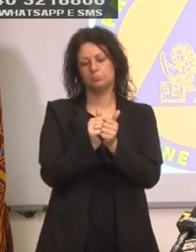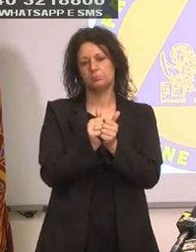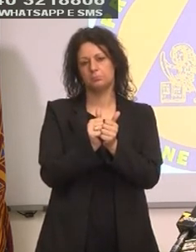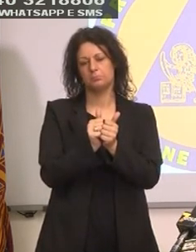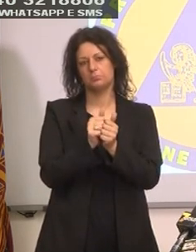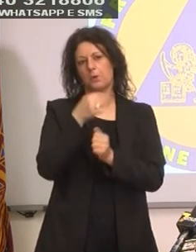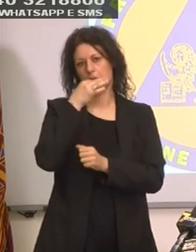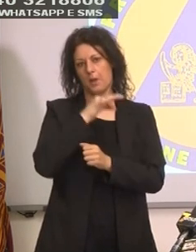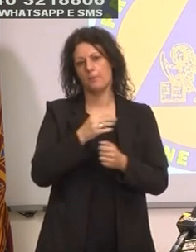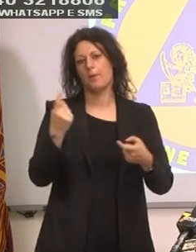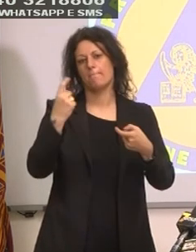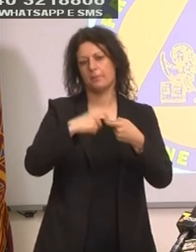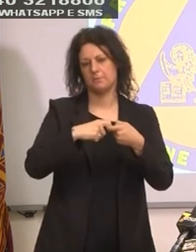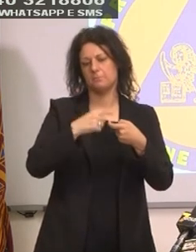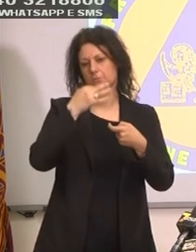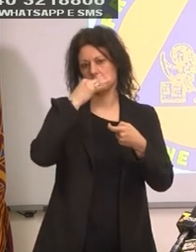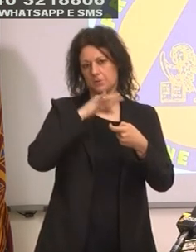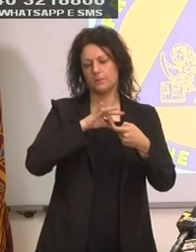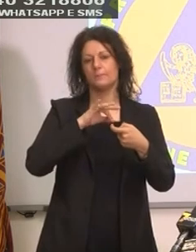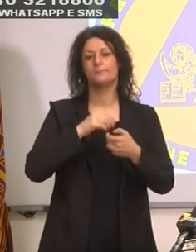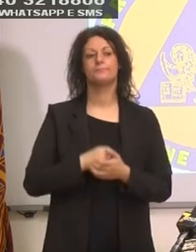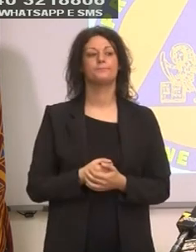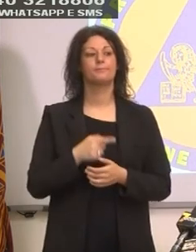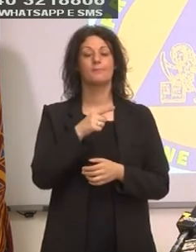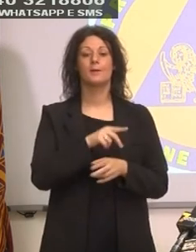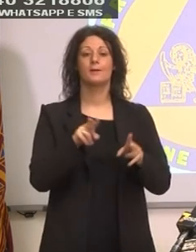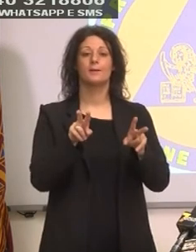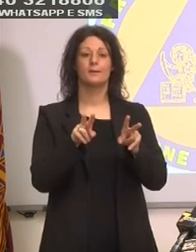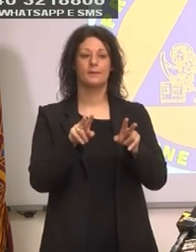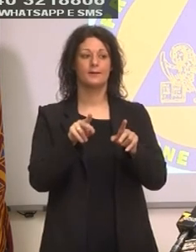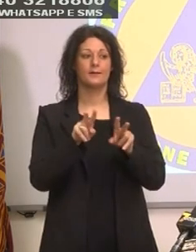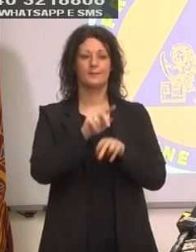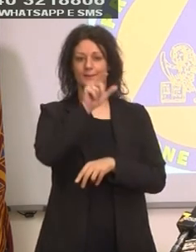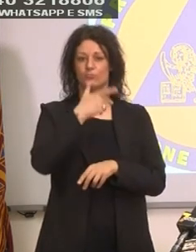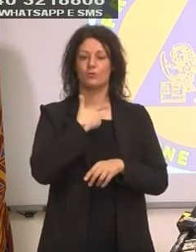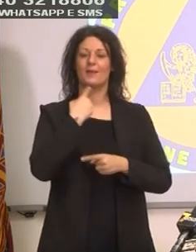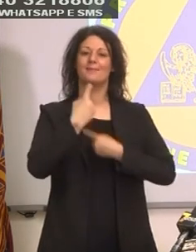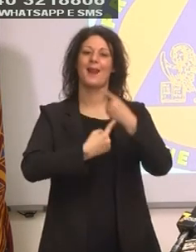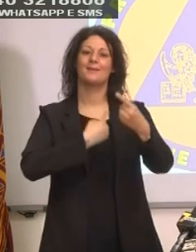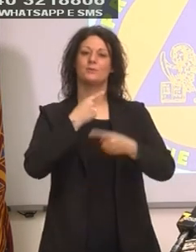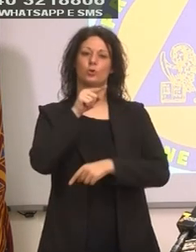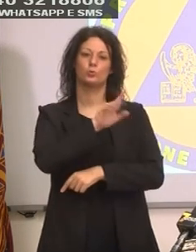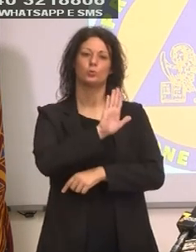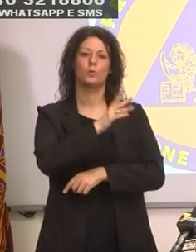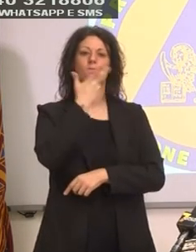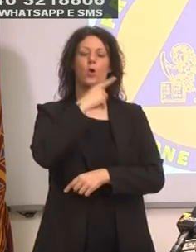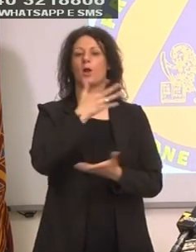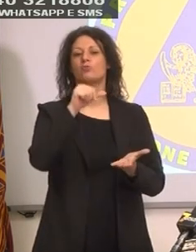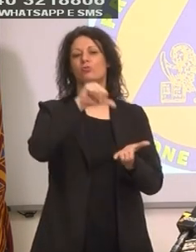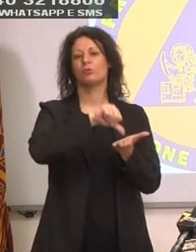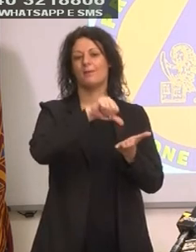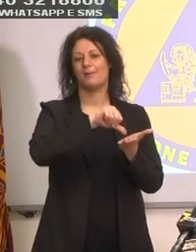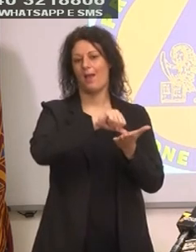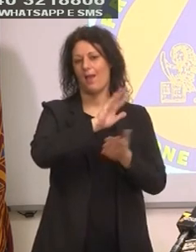quello emergente, è erede di una legittima tradizione centralista, statalista, che vede